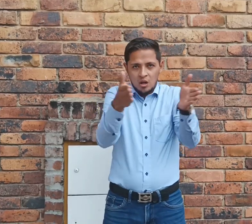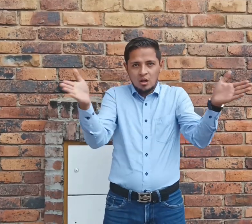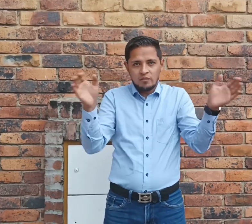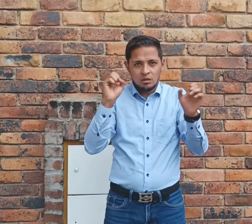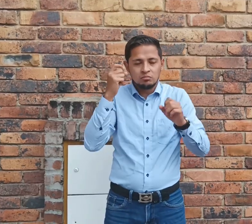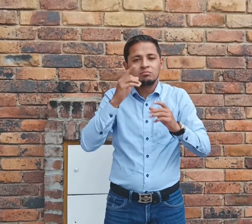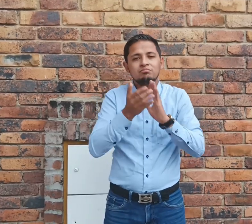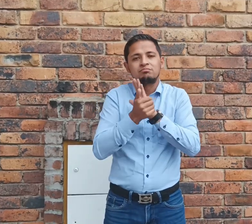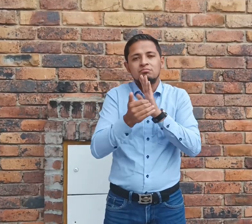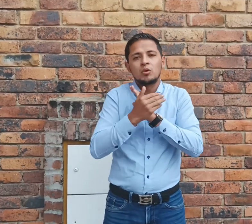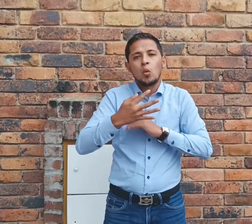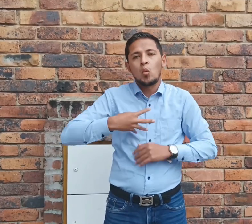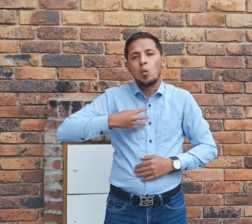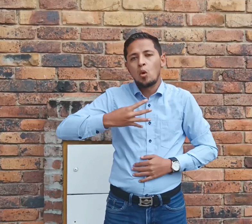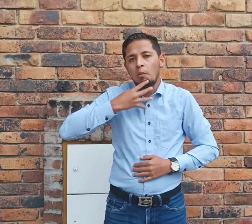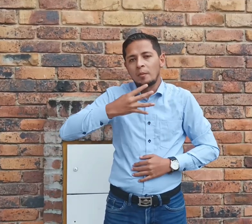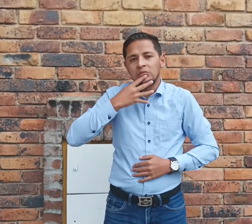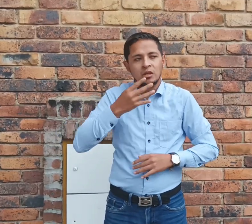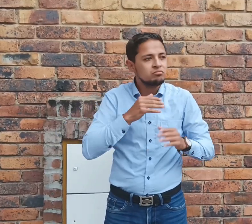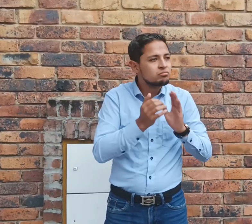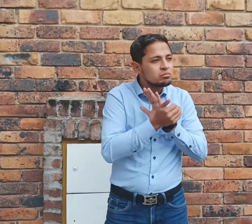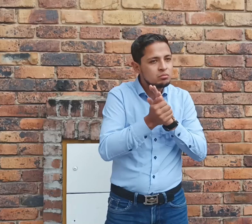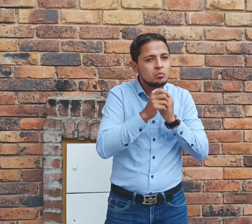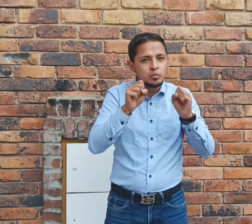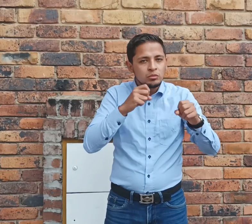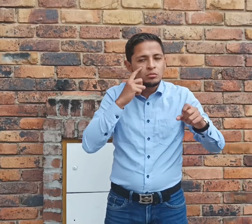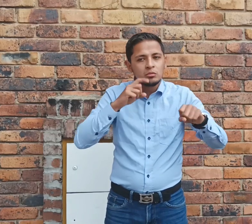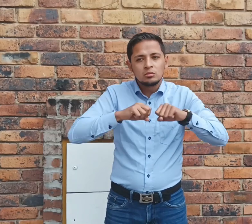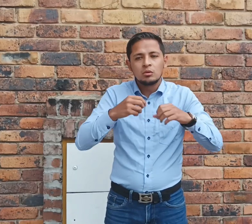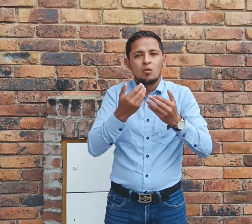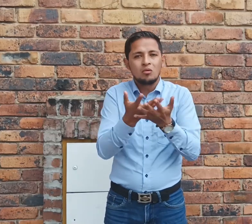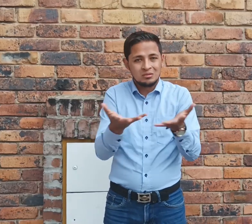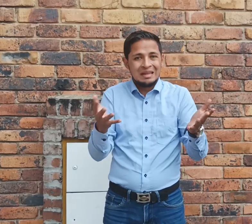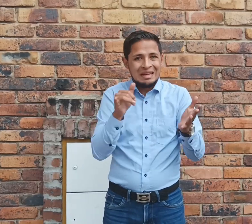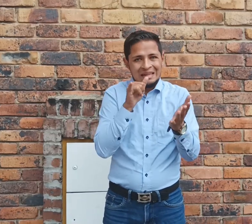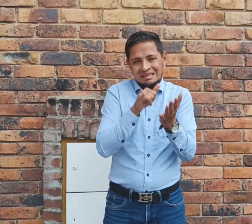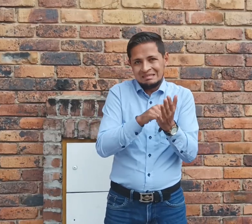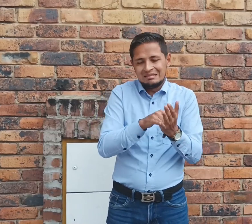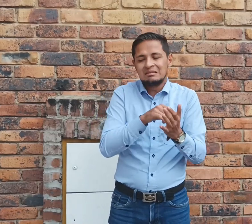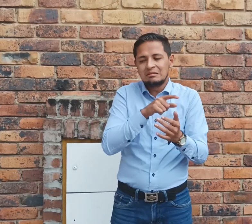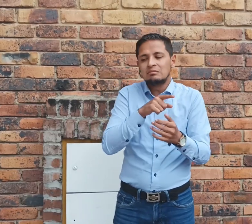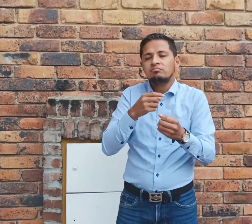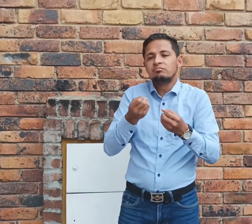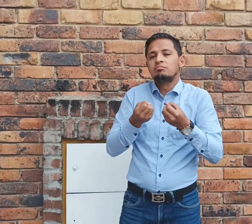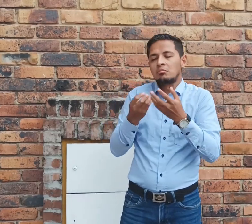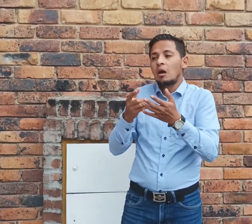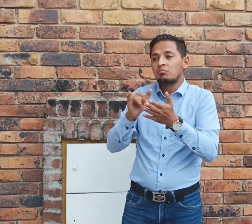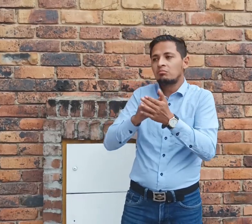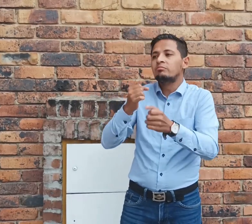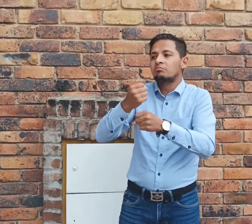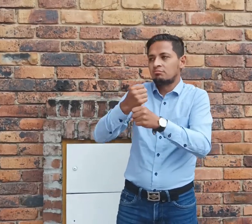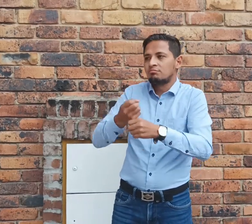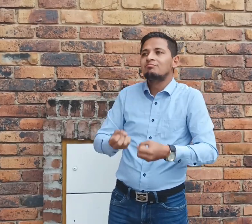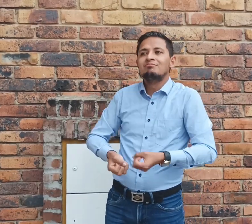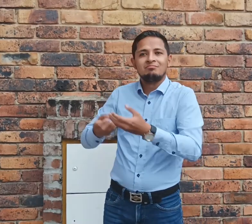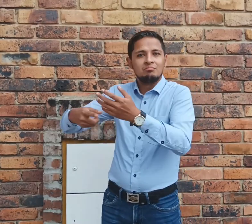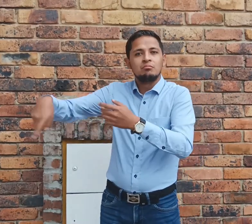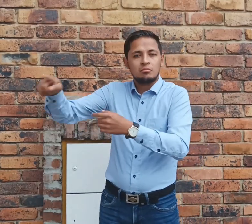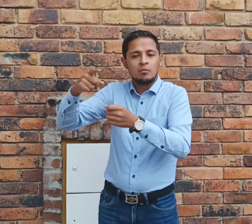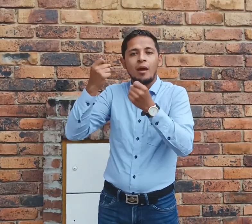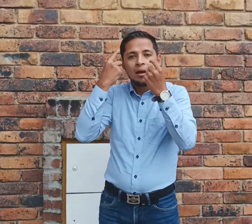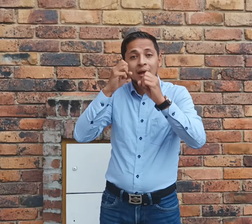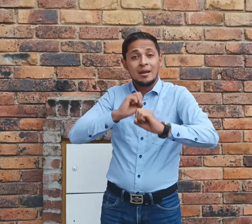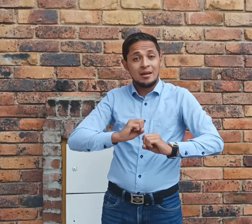sé conceptos básicos. Esto, por el contrario, deja evidenciado que el oyente y el sordo están en igualdad de